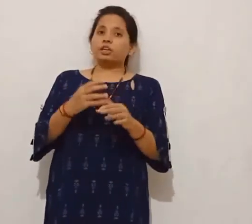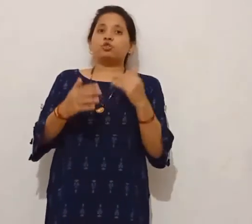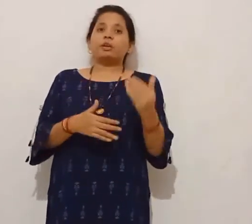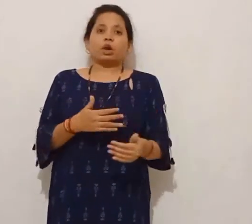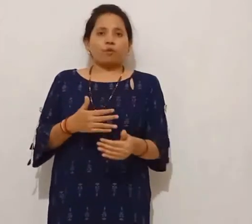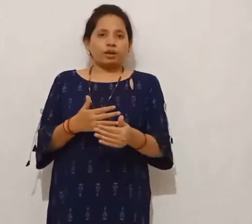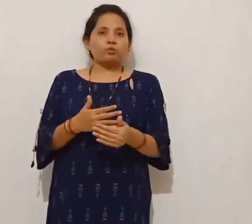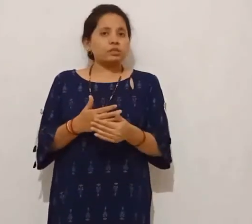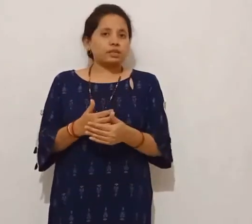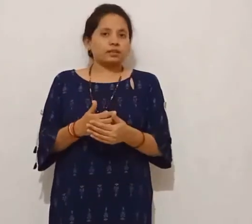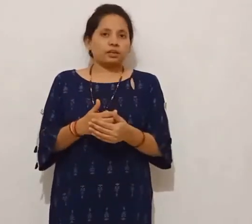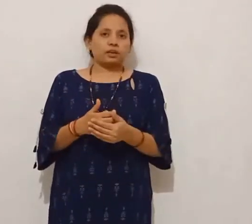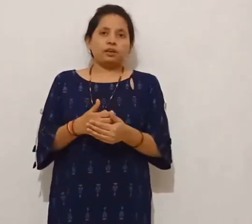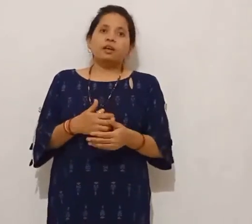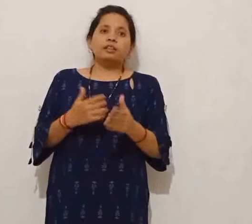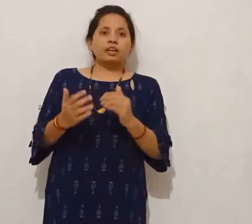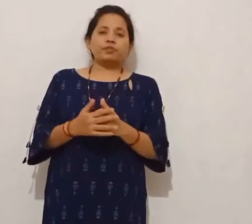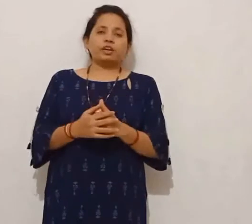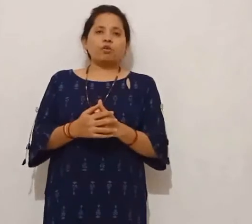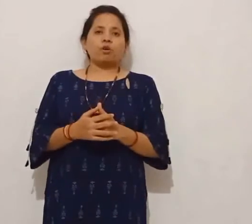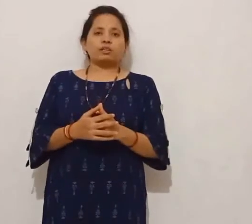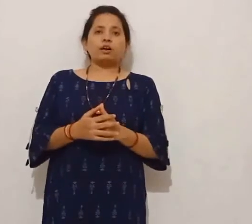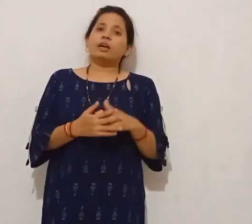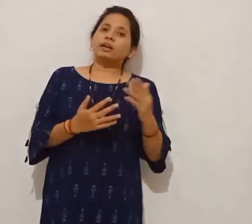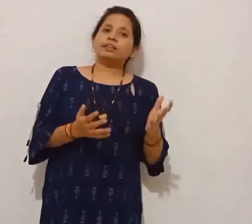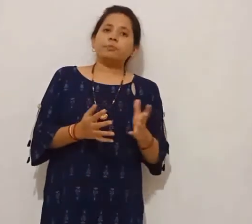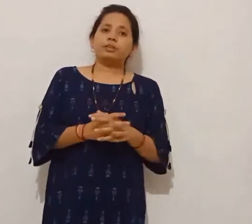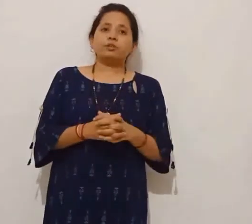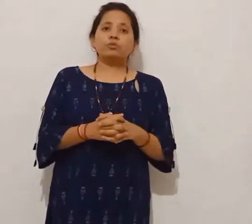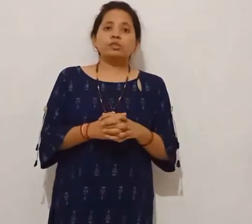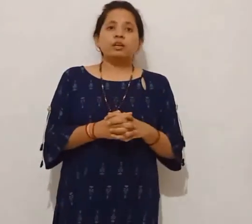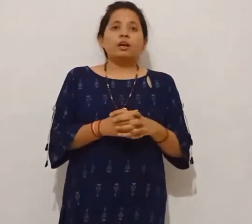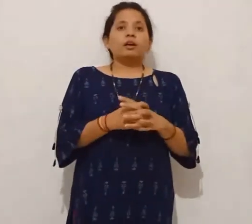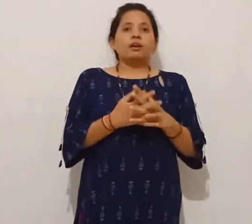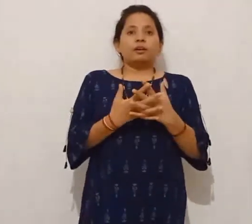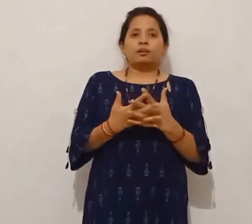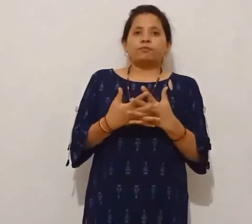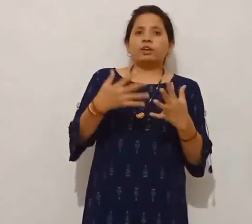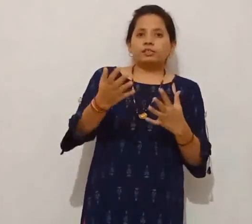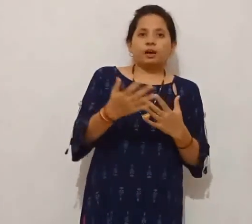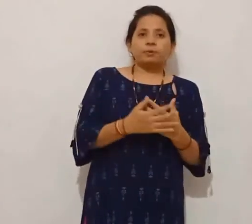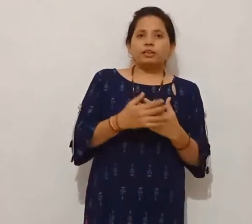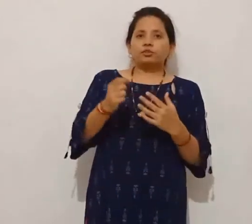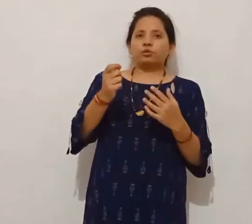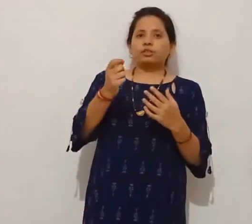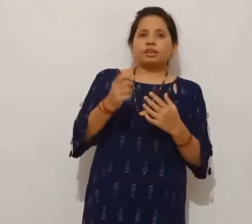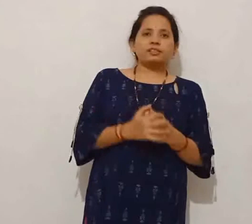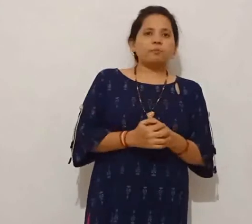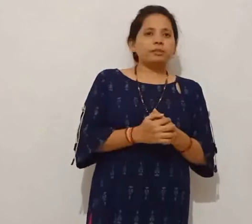जो भी रिक्वायर गुड्स लगते हैं दैट वी कैन कॉल द इंटरमीडिएट गुड्स. फॉर एग्जांपल, एक छोटे से एग्जांपल से